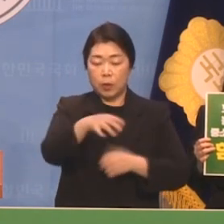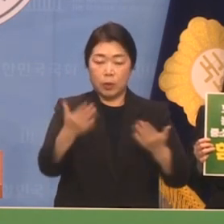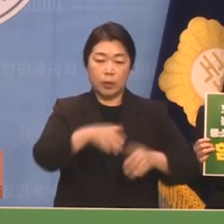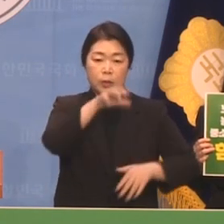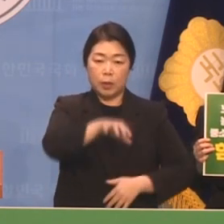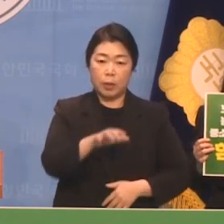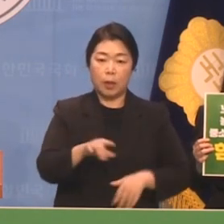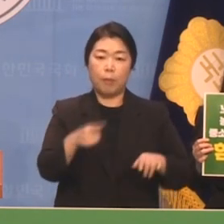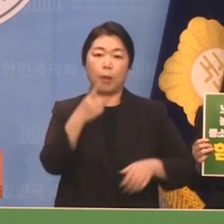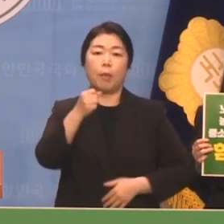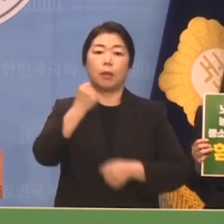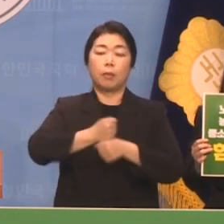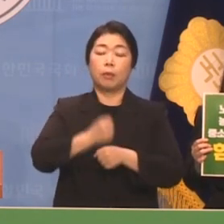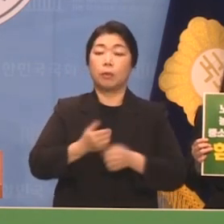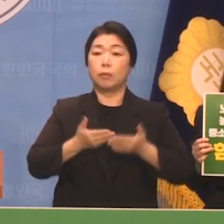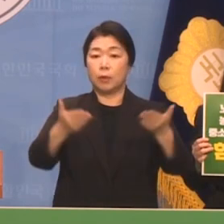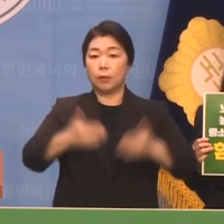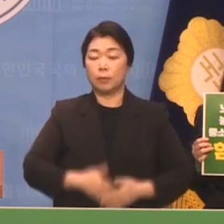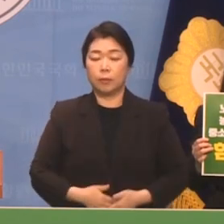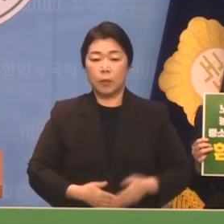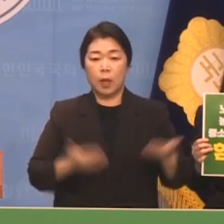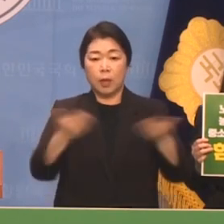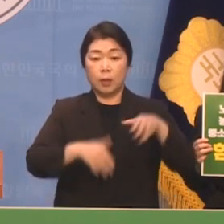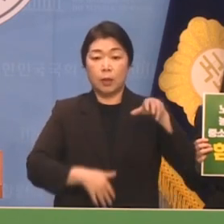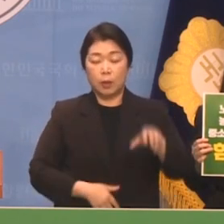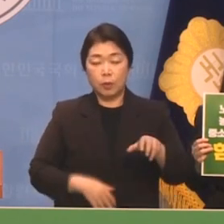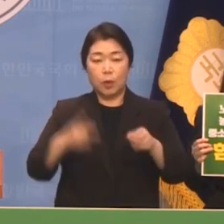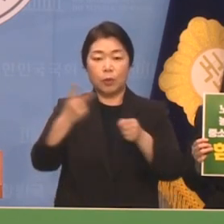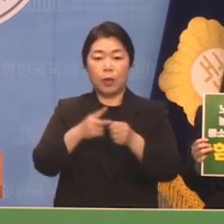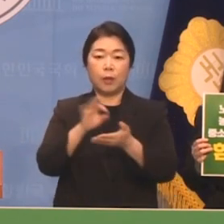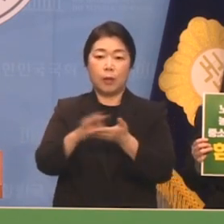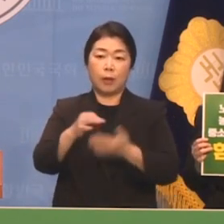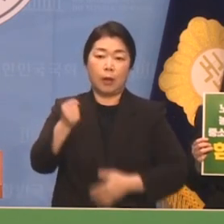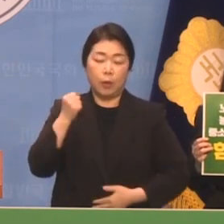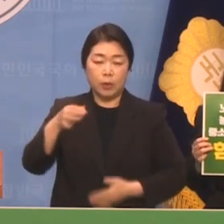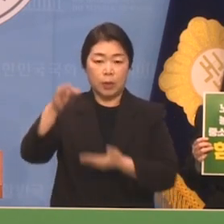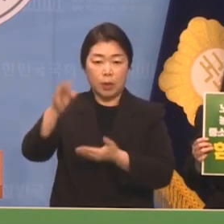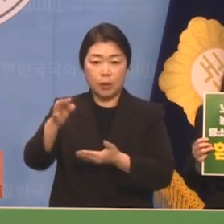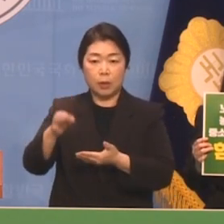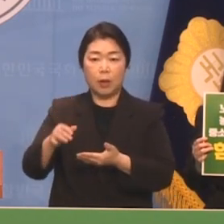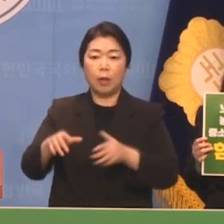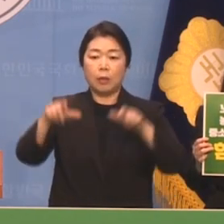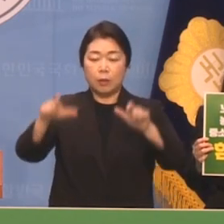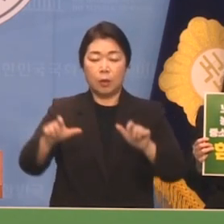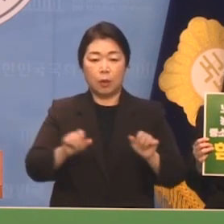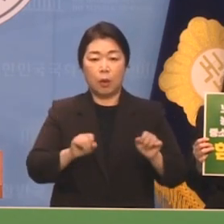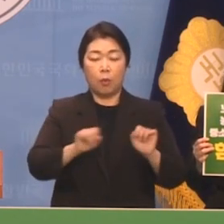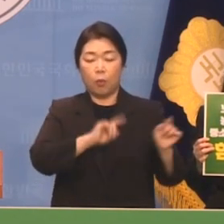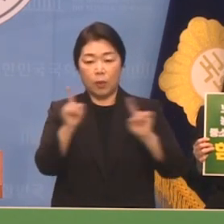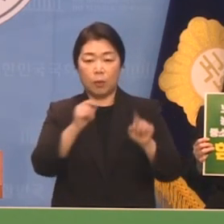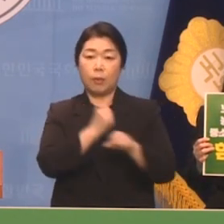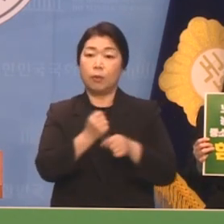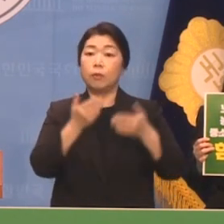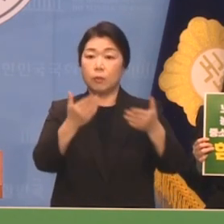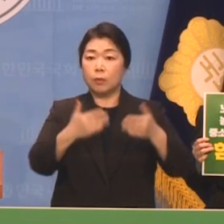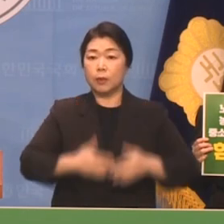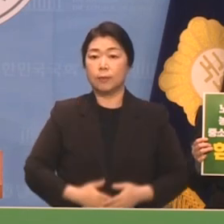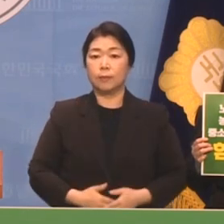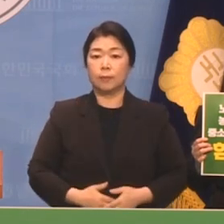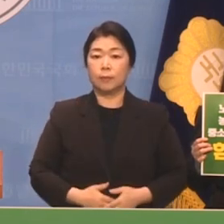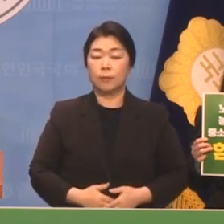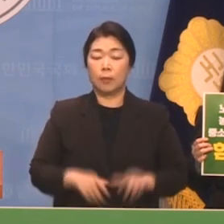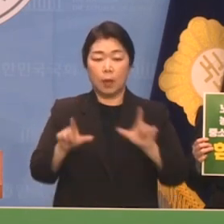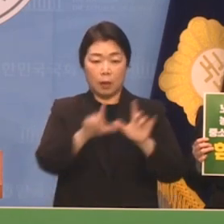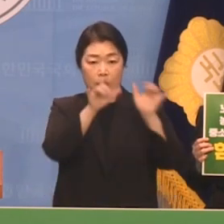100만 개를 만들겠습니다. 일자리와 재생에너지가 만든 가치가 지역 활성화로 연결되게 하겠습니다.